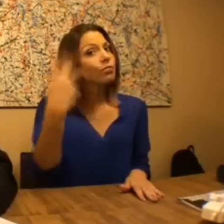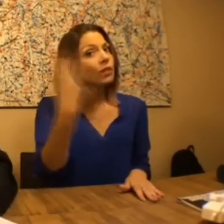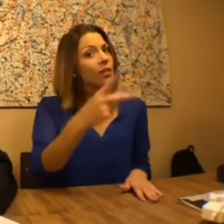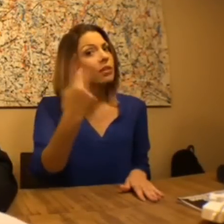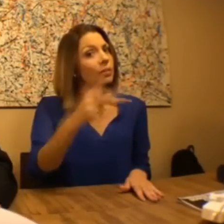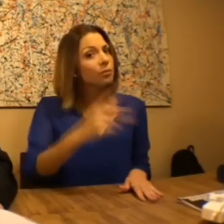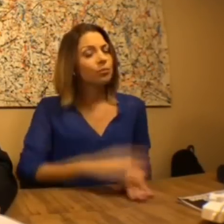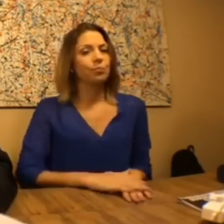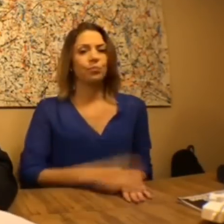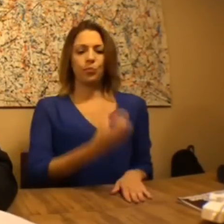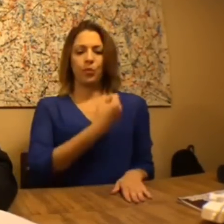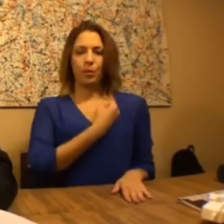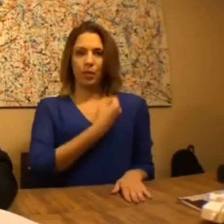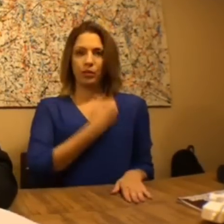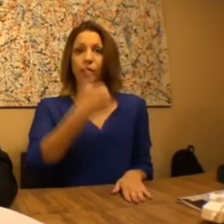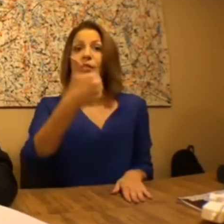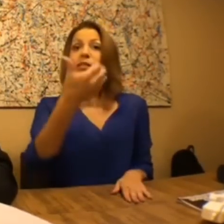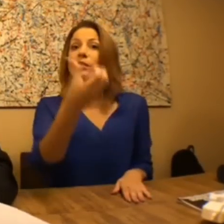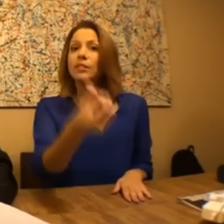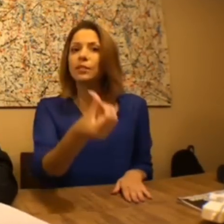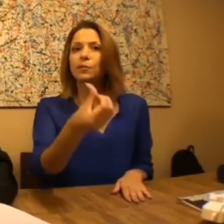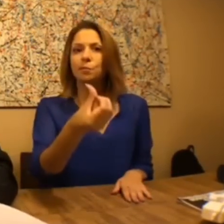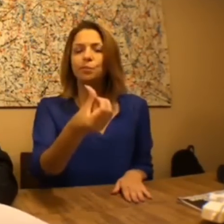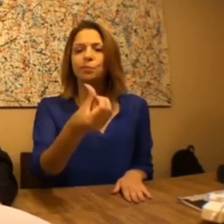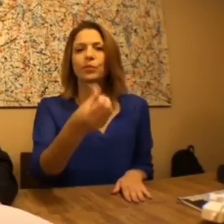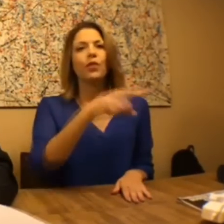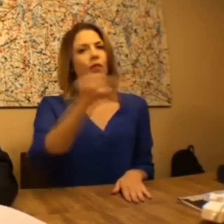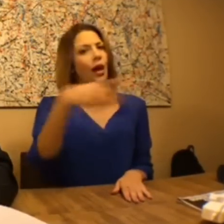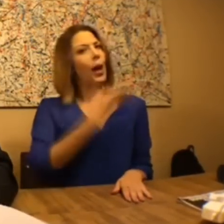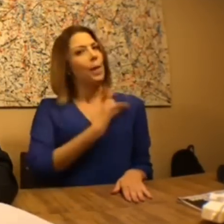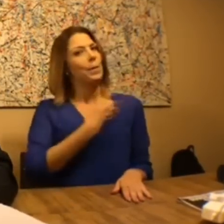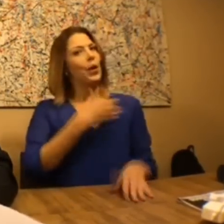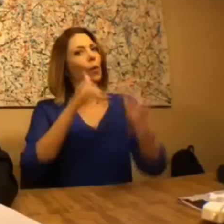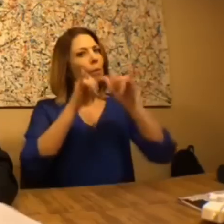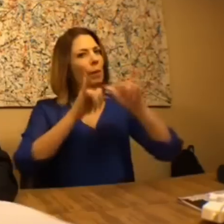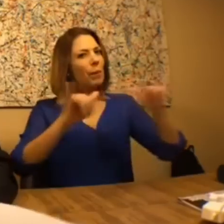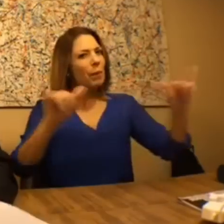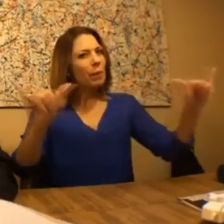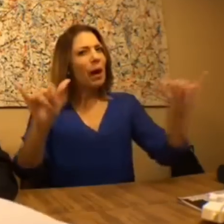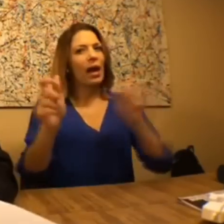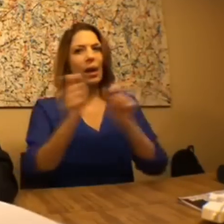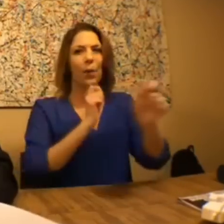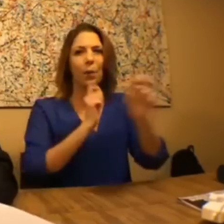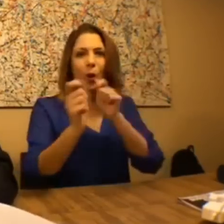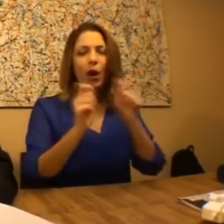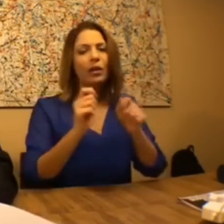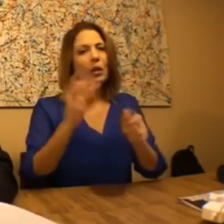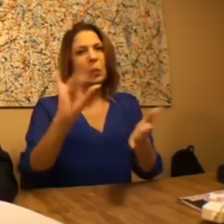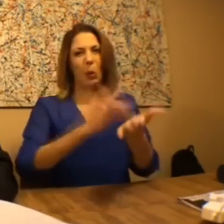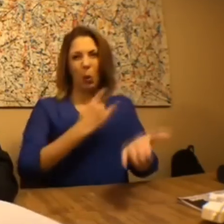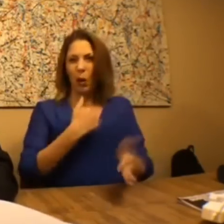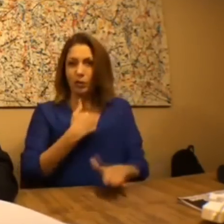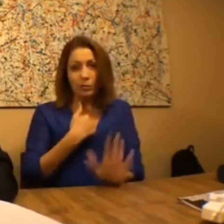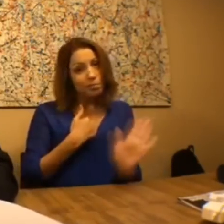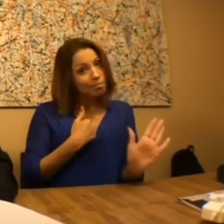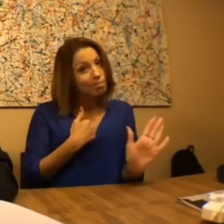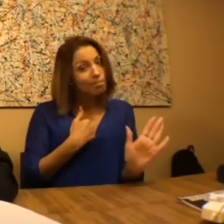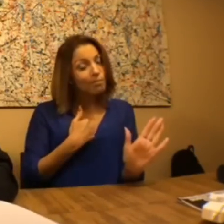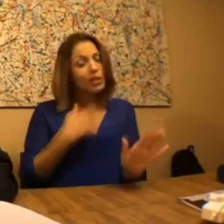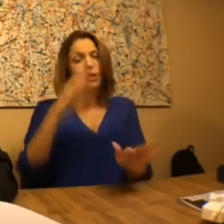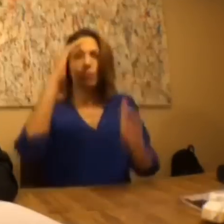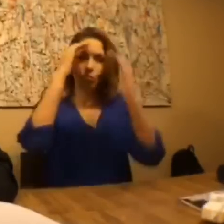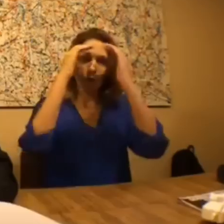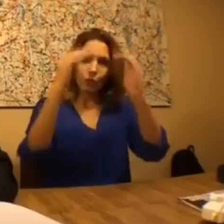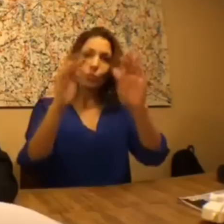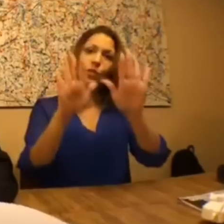Na página 16, agora nossos amigos da imprensa, em especial aqueles que não gosta de mim, é todo direito de você não gostar de